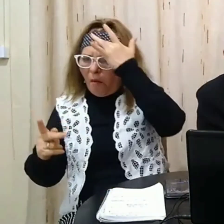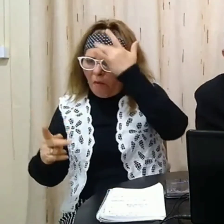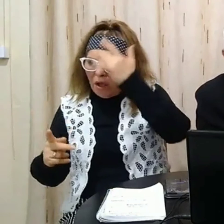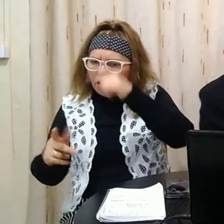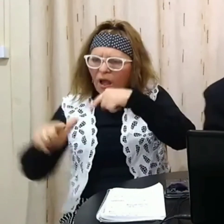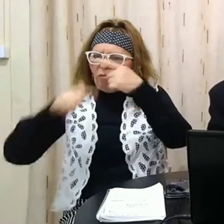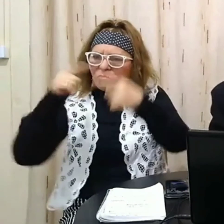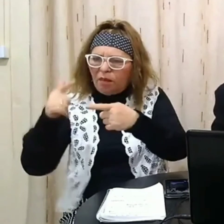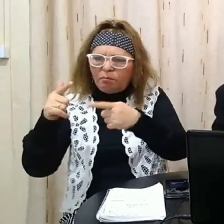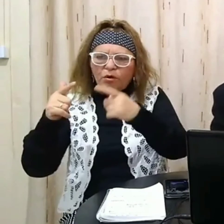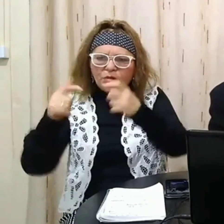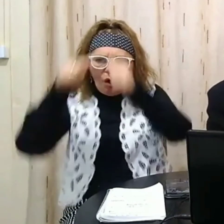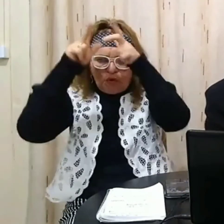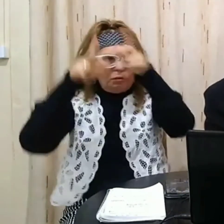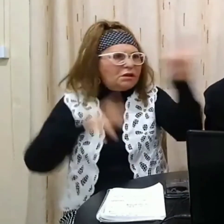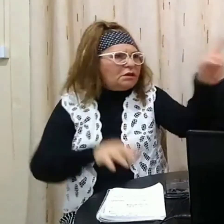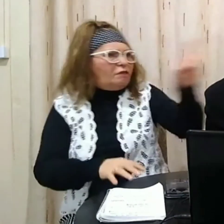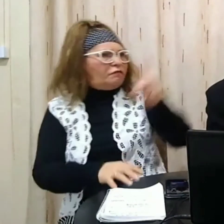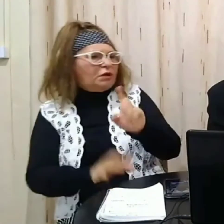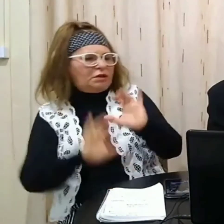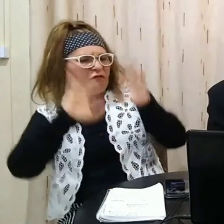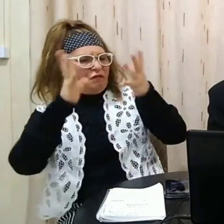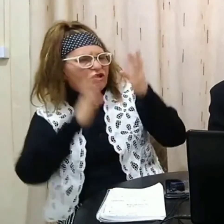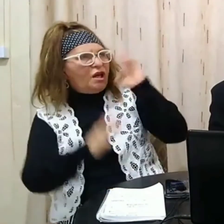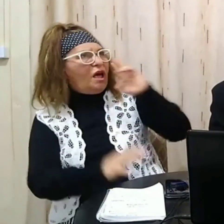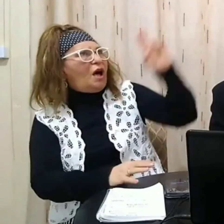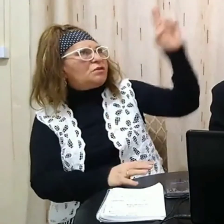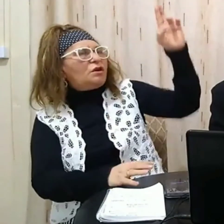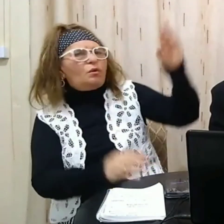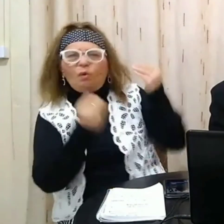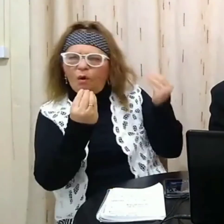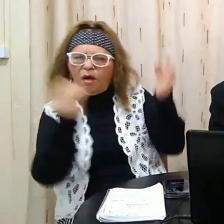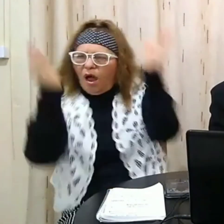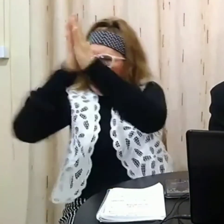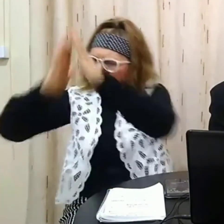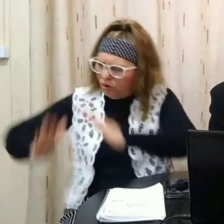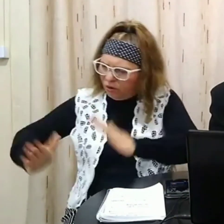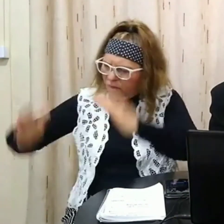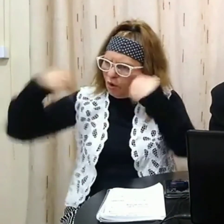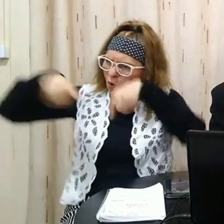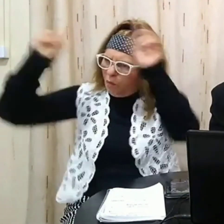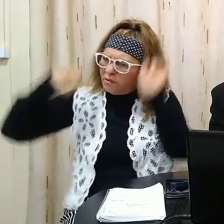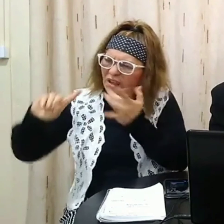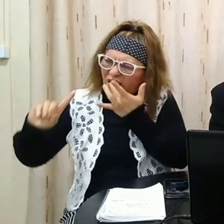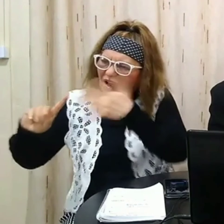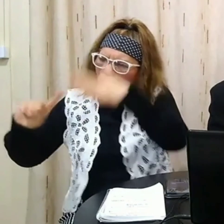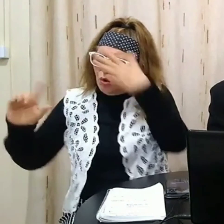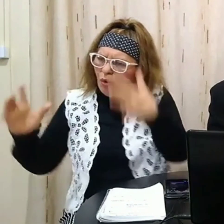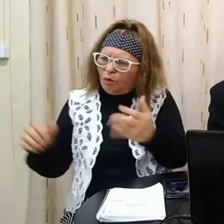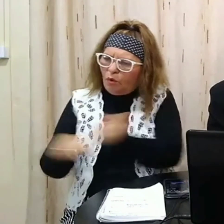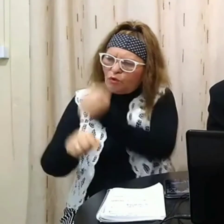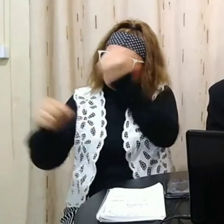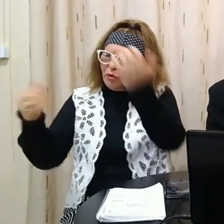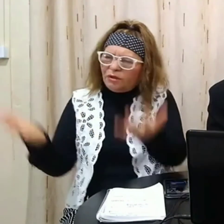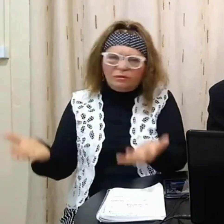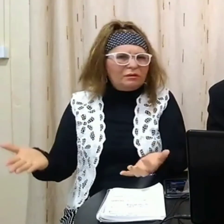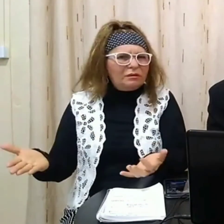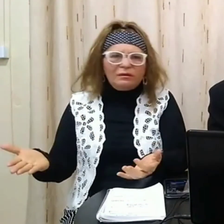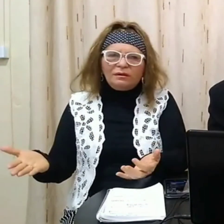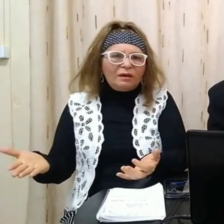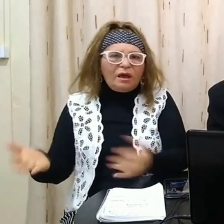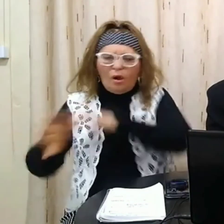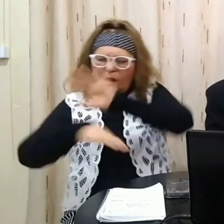que amanhã será festa ao Senhor se eles vão adorar um bezerro fundido, um bezerro de ouro? Como é que vai ser festa ao